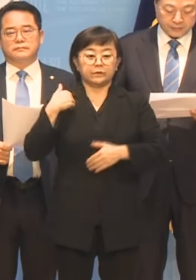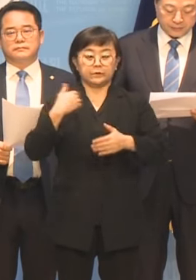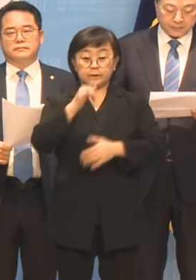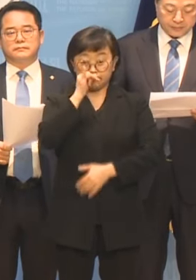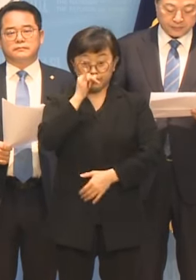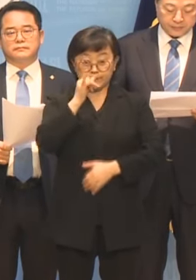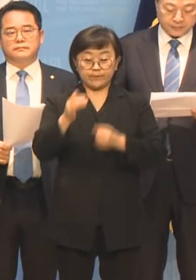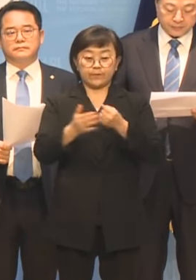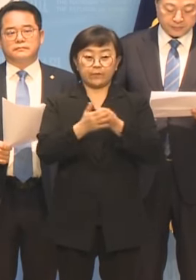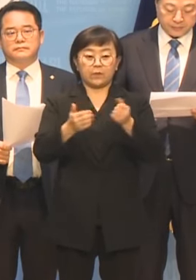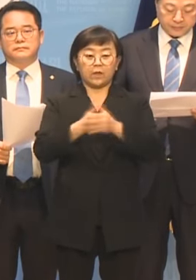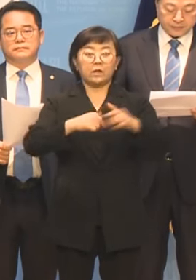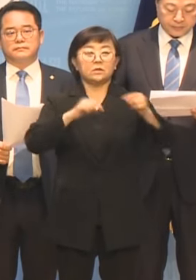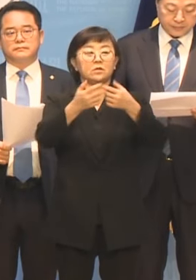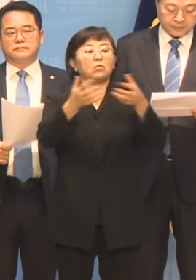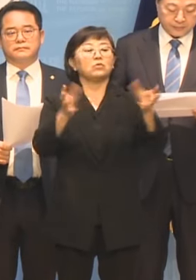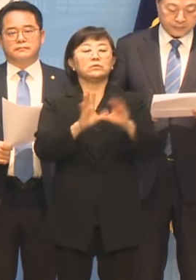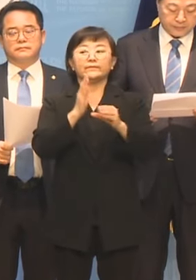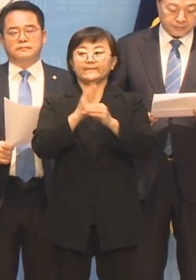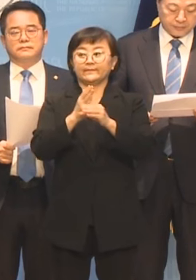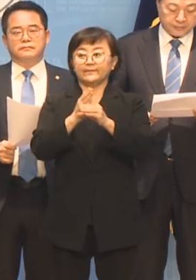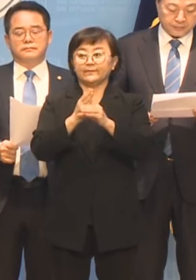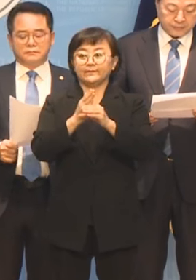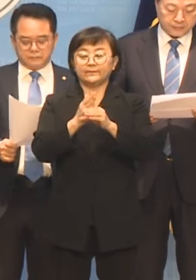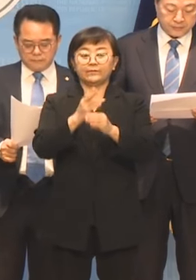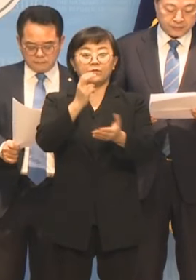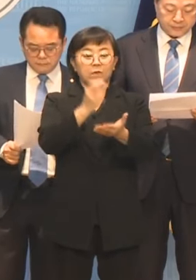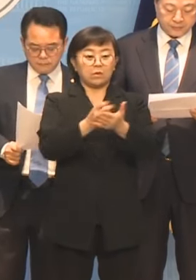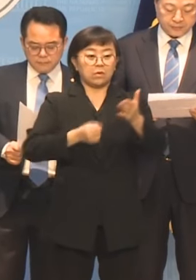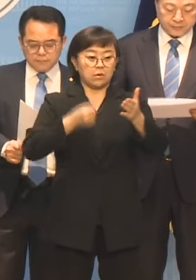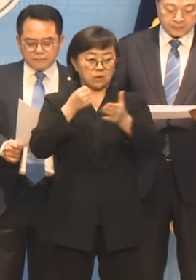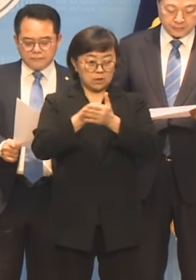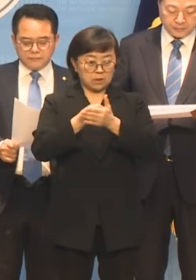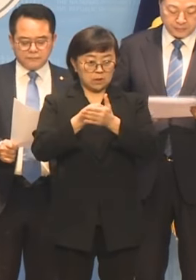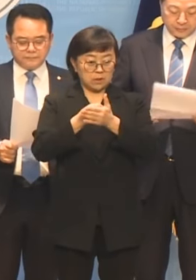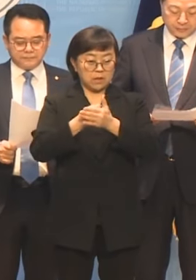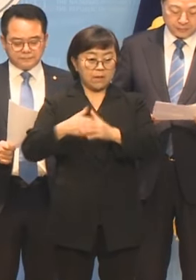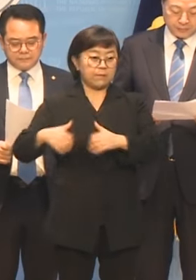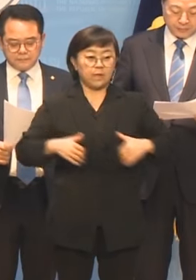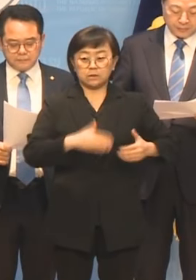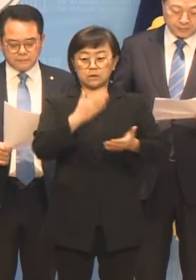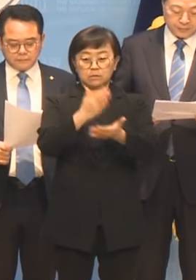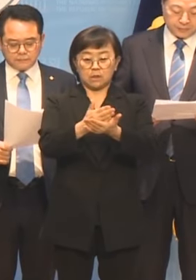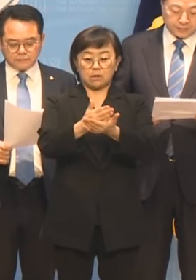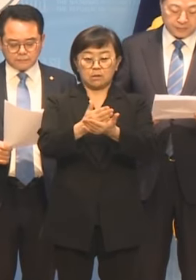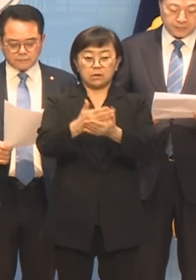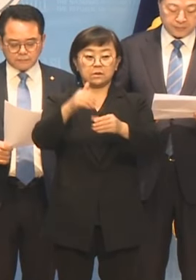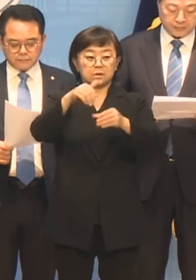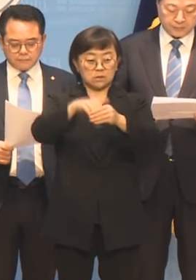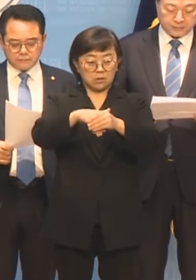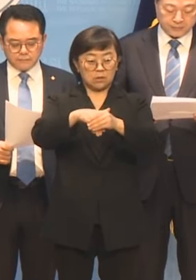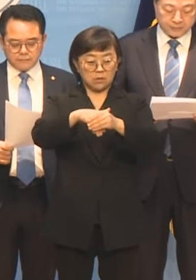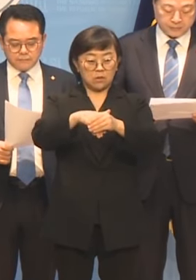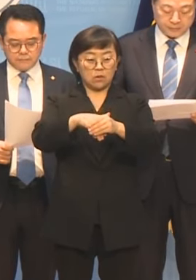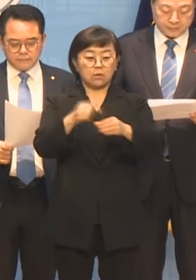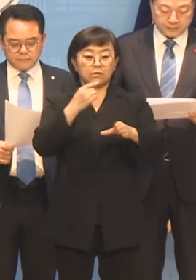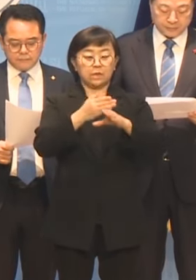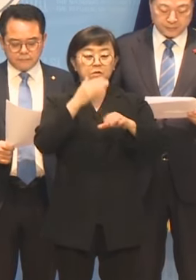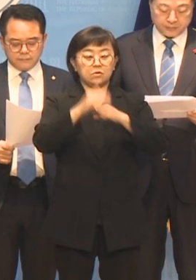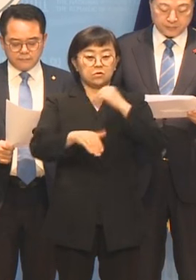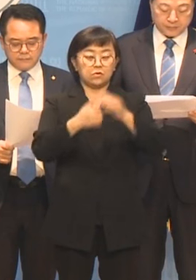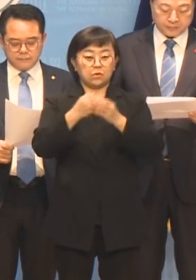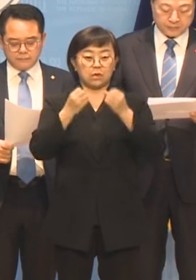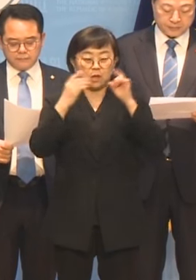만큼 지도부를 중심으로 제도적인 결단이 지체 없이 이뤄지고 총선, 민주개혁,